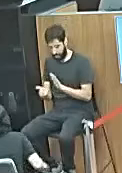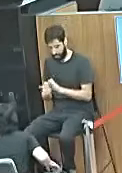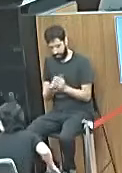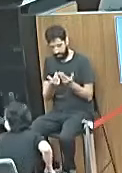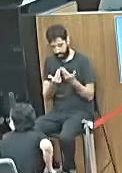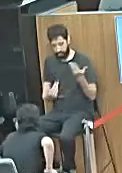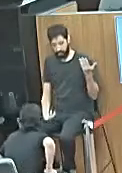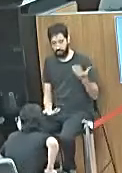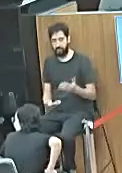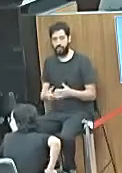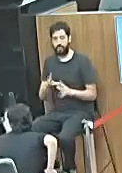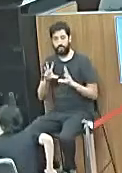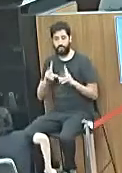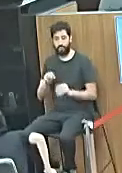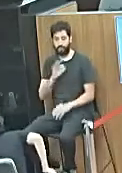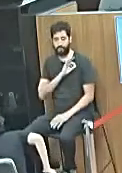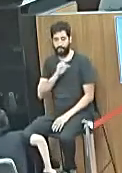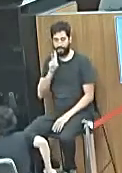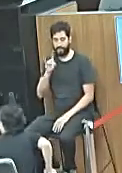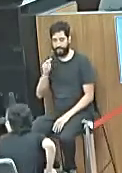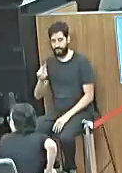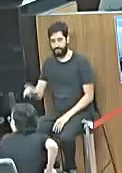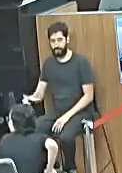todos da polícia civil felipe